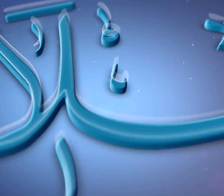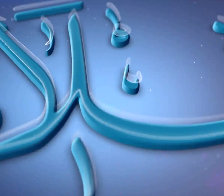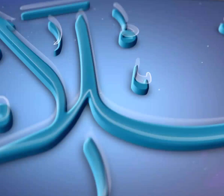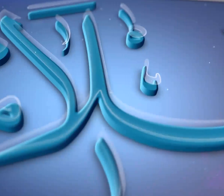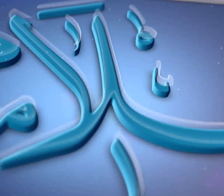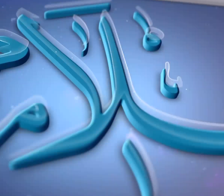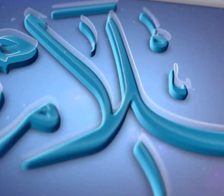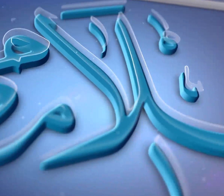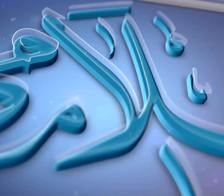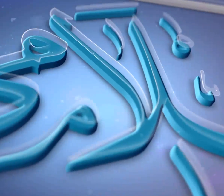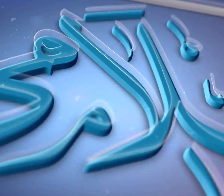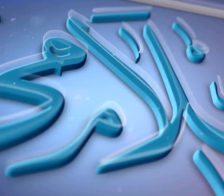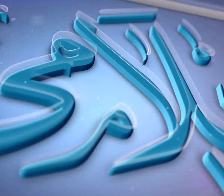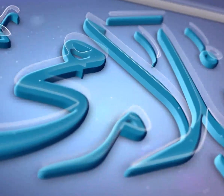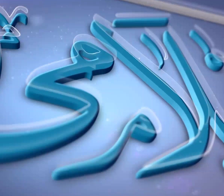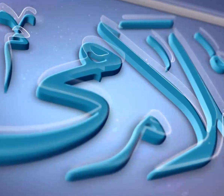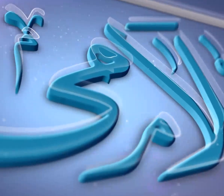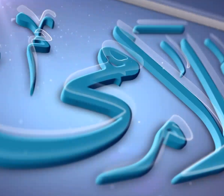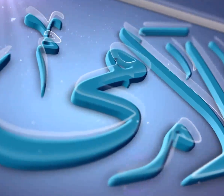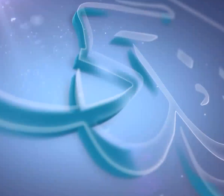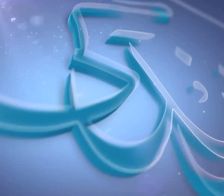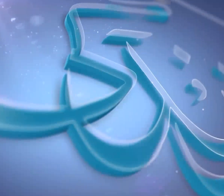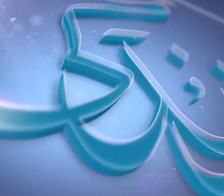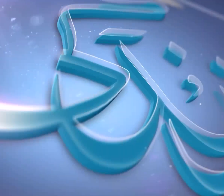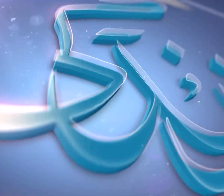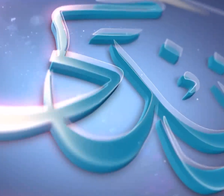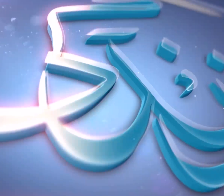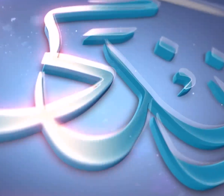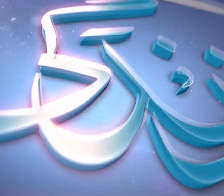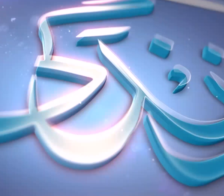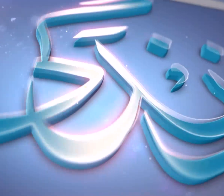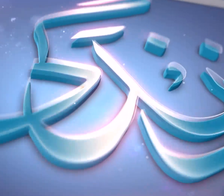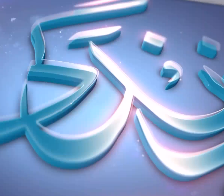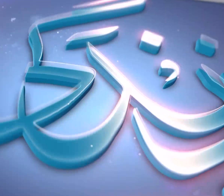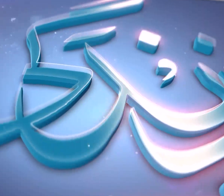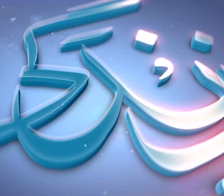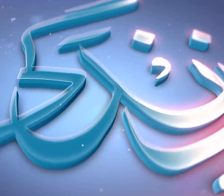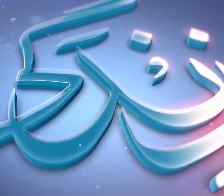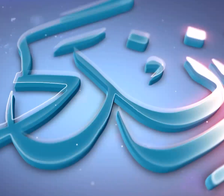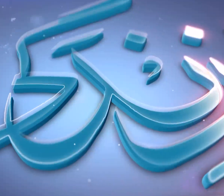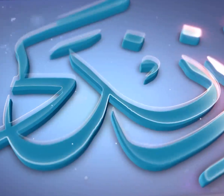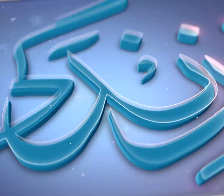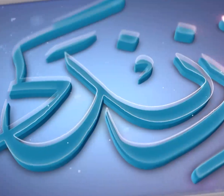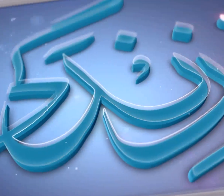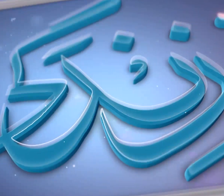تیرے دین کی سرفرازی، میں اسی لیے مسلمان، میں اسی